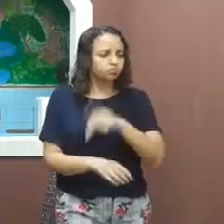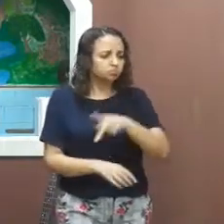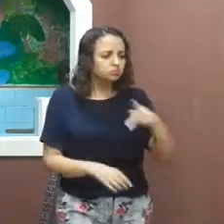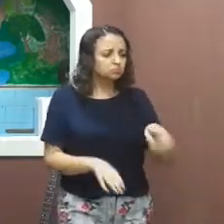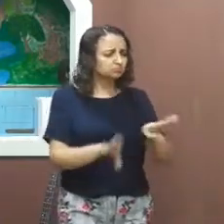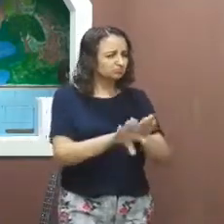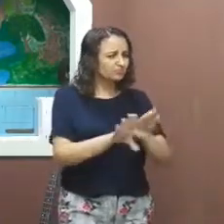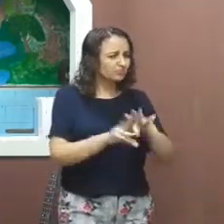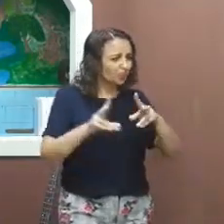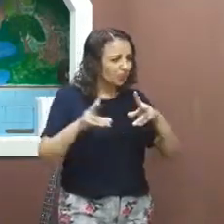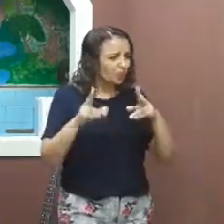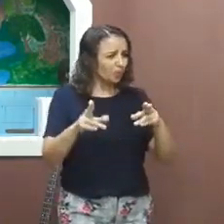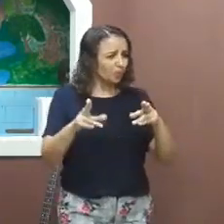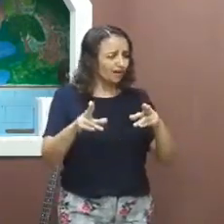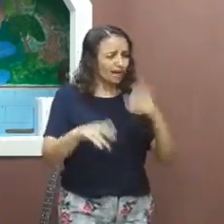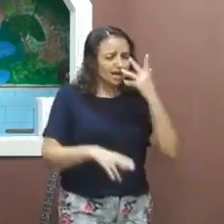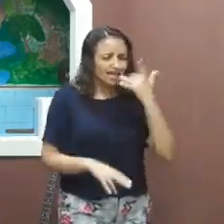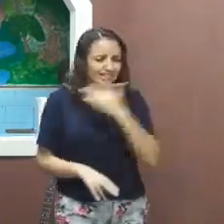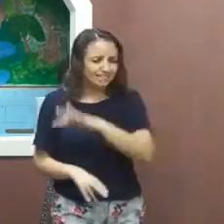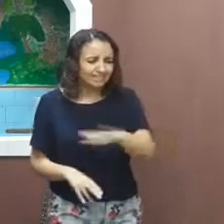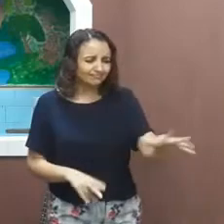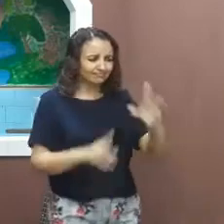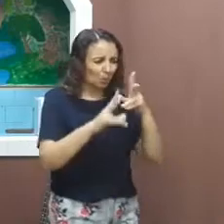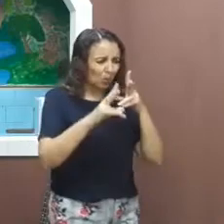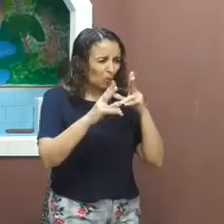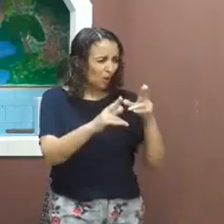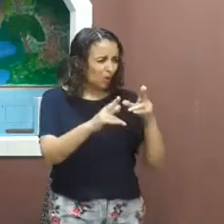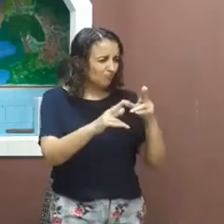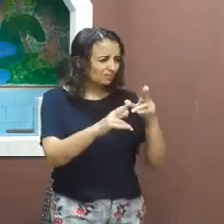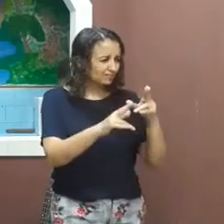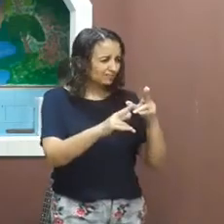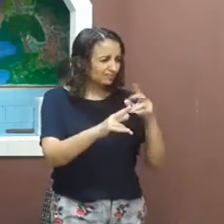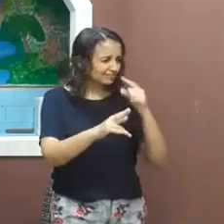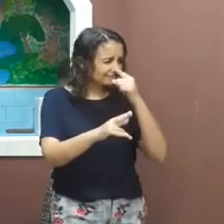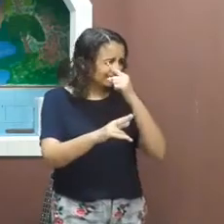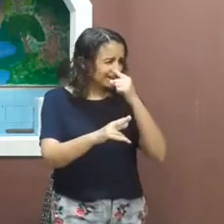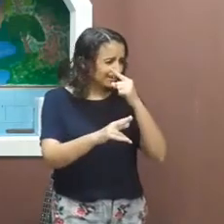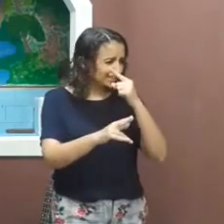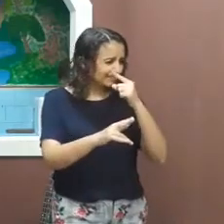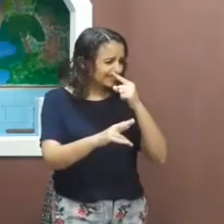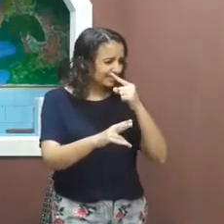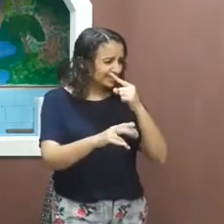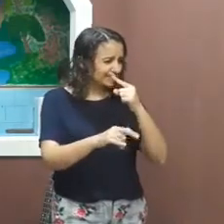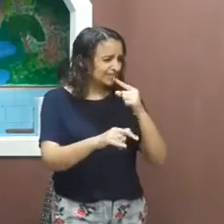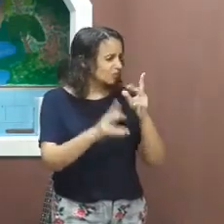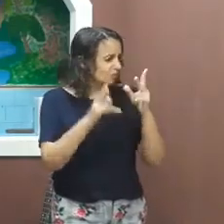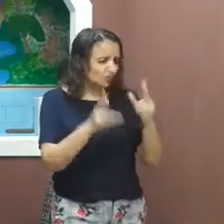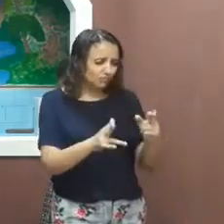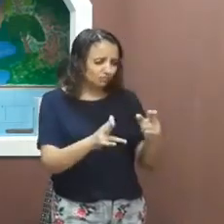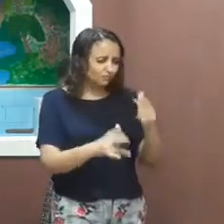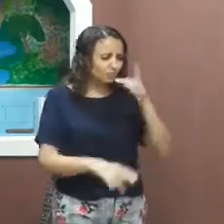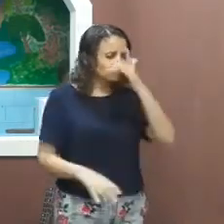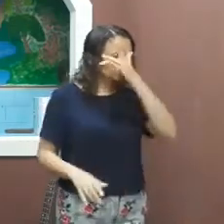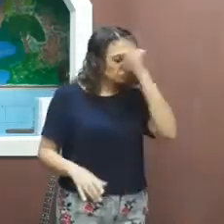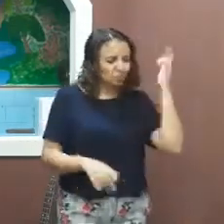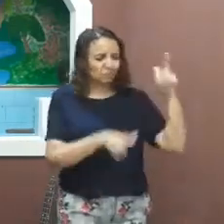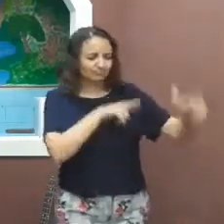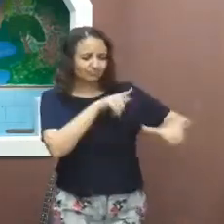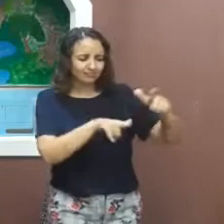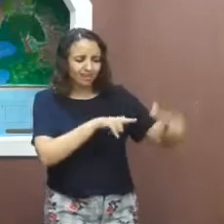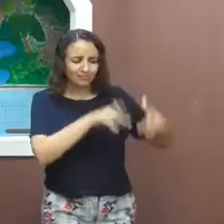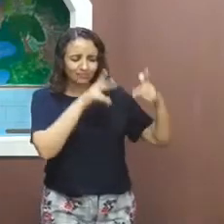com crianças que têm dilemas como aqueles. São crianças, não quero. Pessoas que trabalhavam em serviço como o meu.